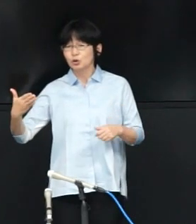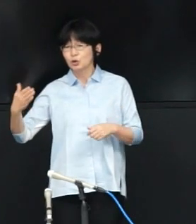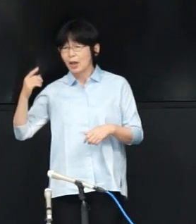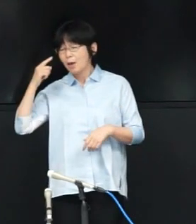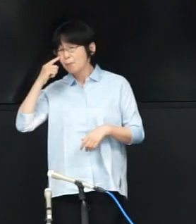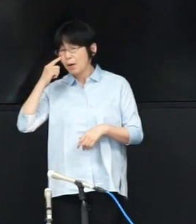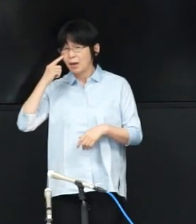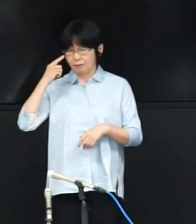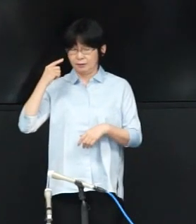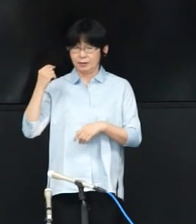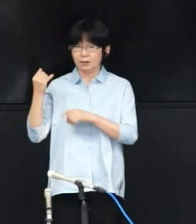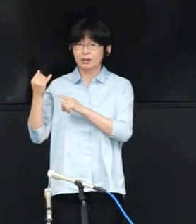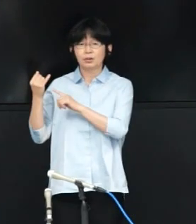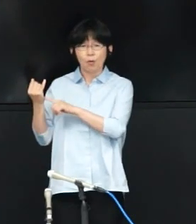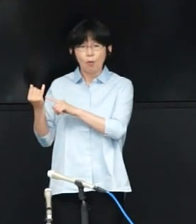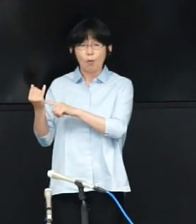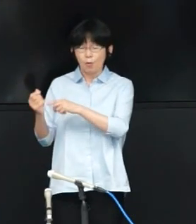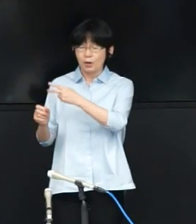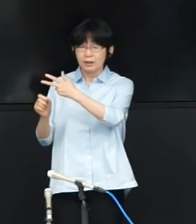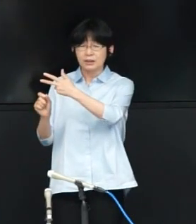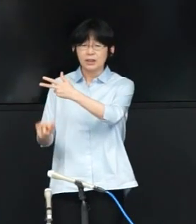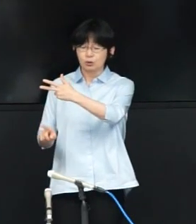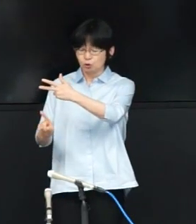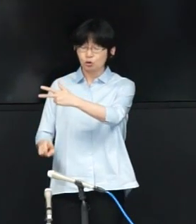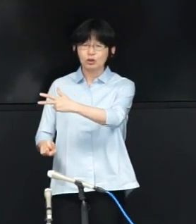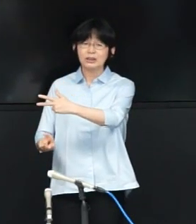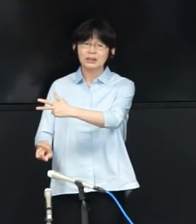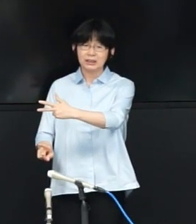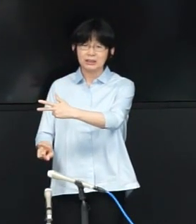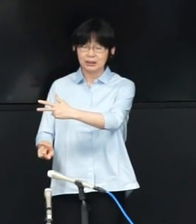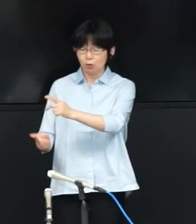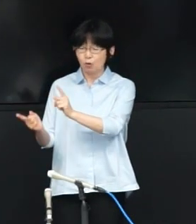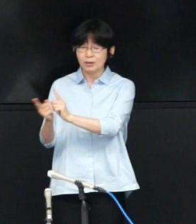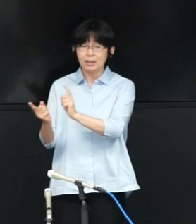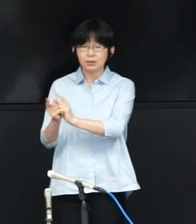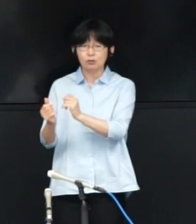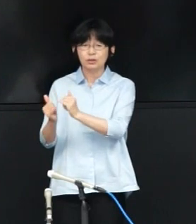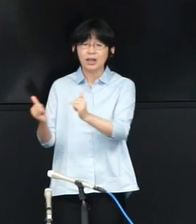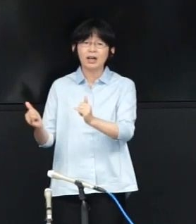7月11日の接触者として福岡市から